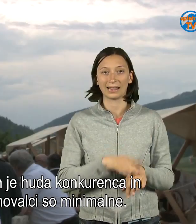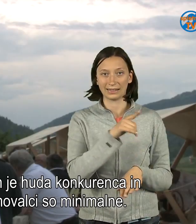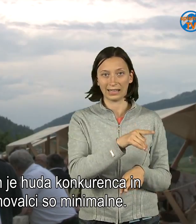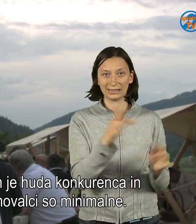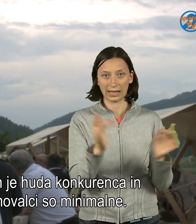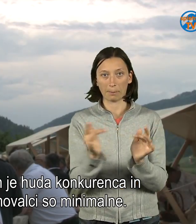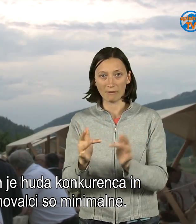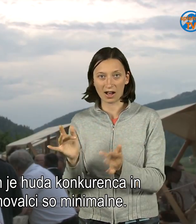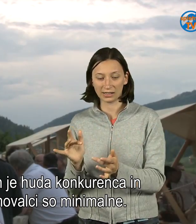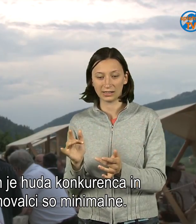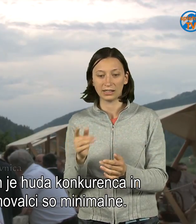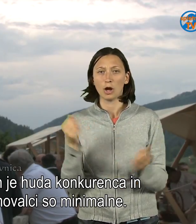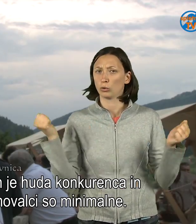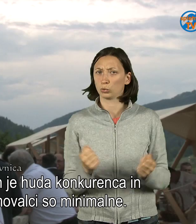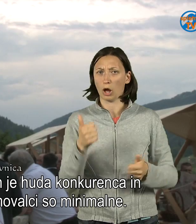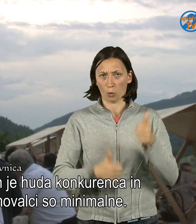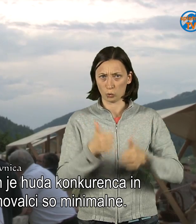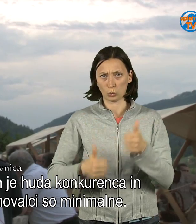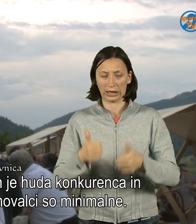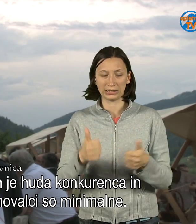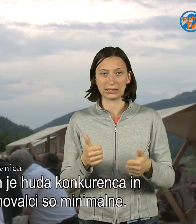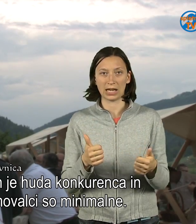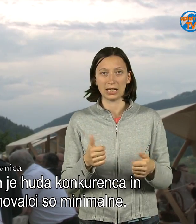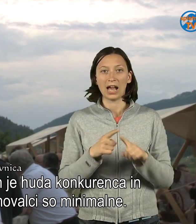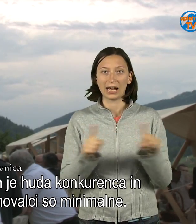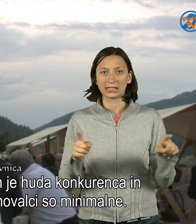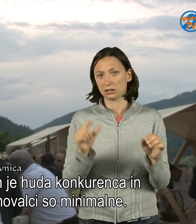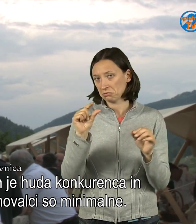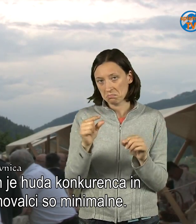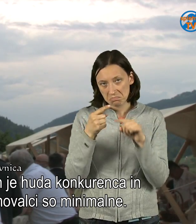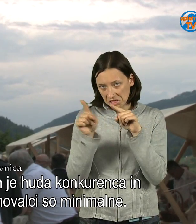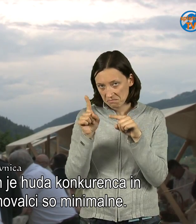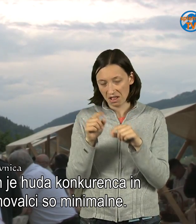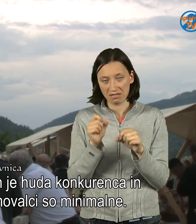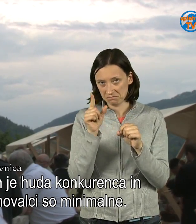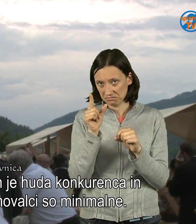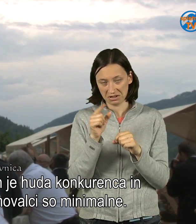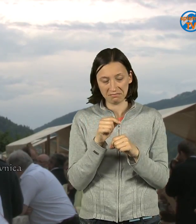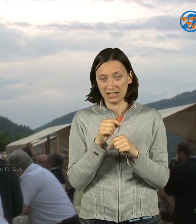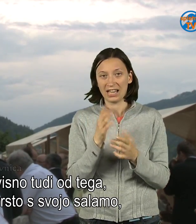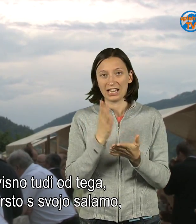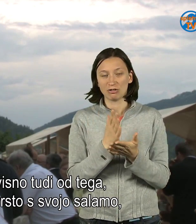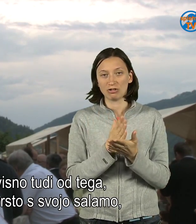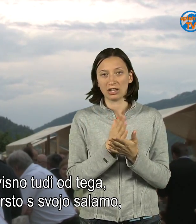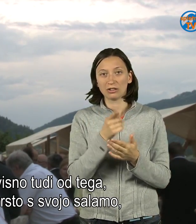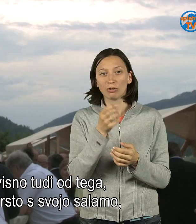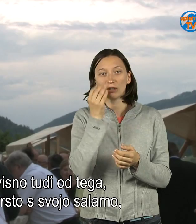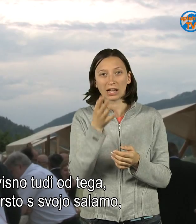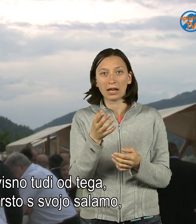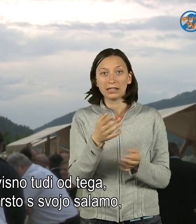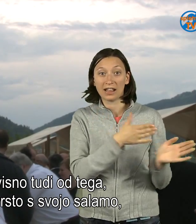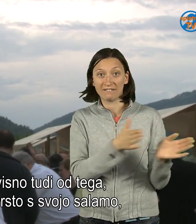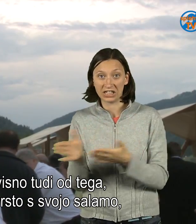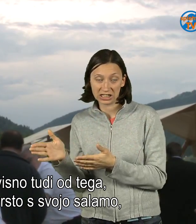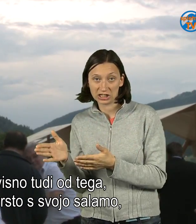Na teh tekmovanjih je huda konkurenca in razlike so minimalne. Že to,